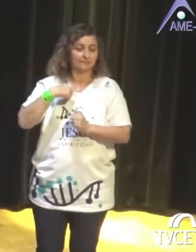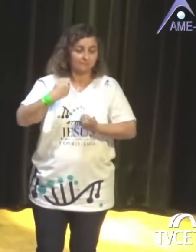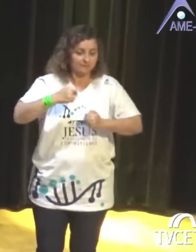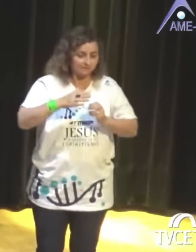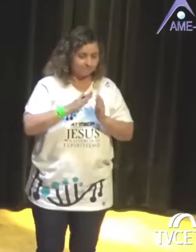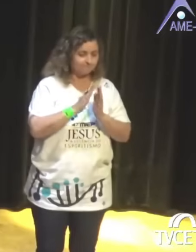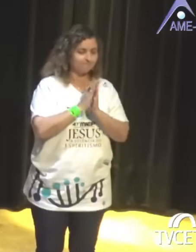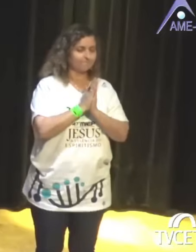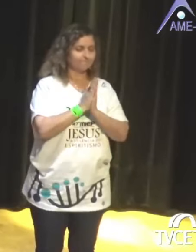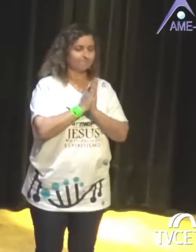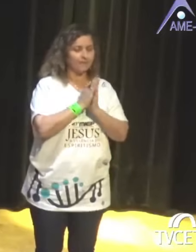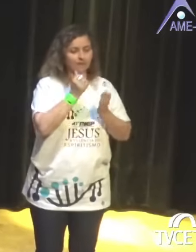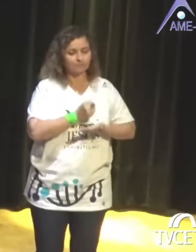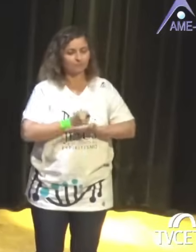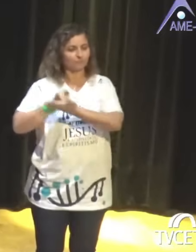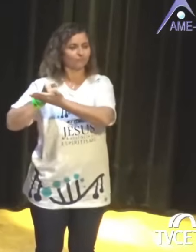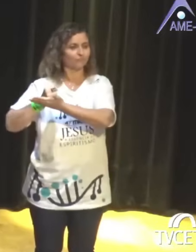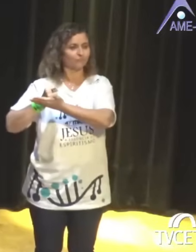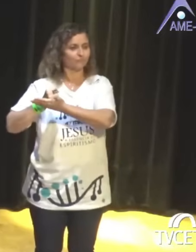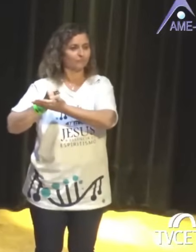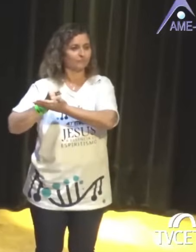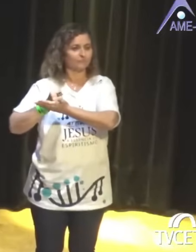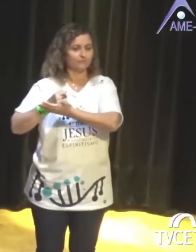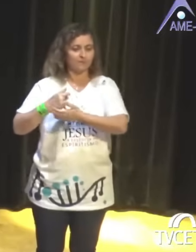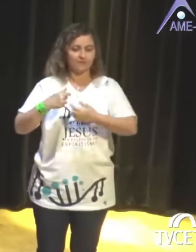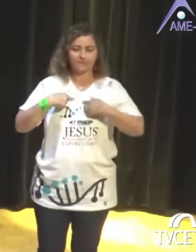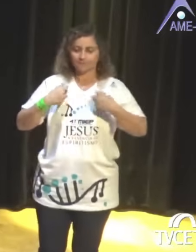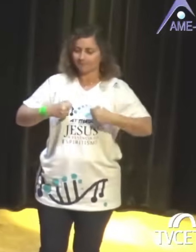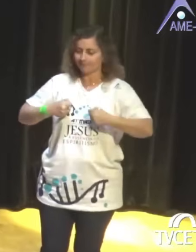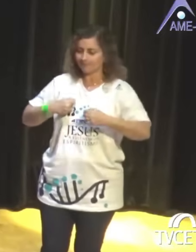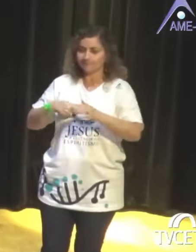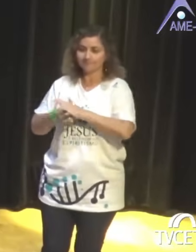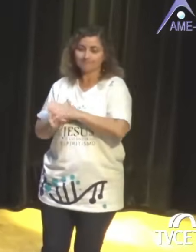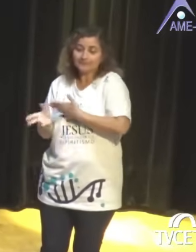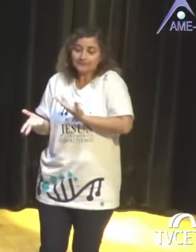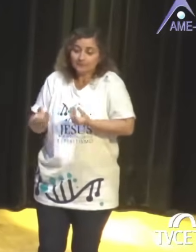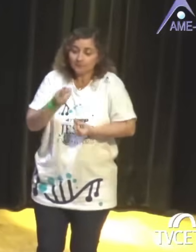caluniam você fala filho qual que é o nome todo da vizinha mesmo